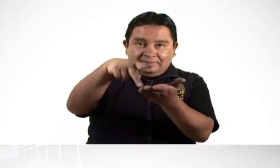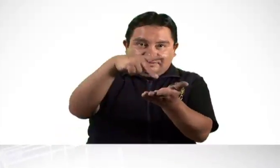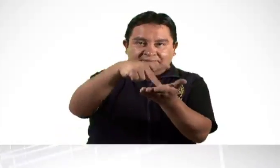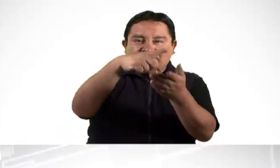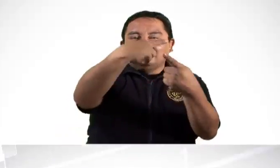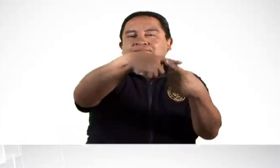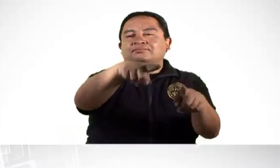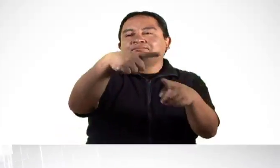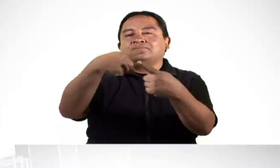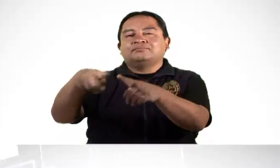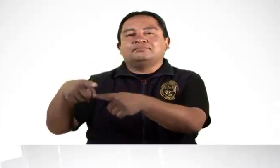Plazas.